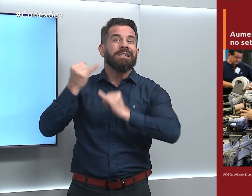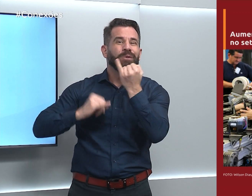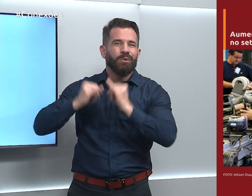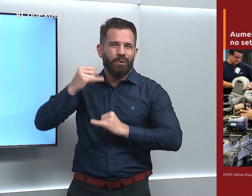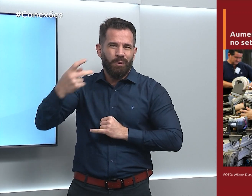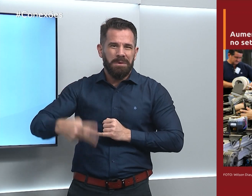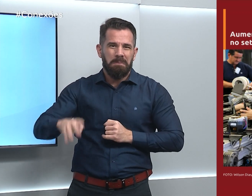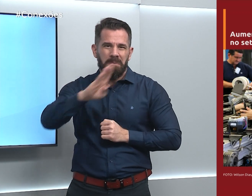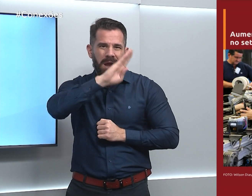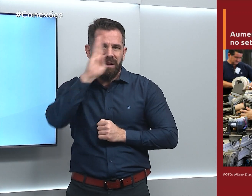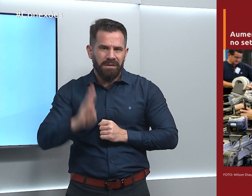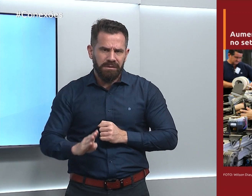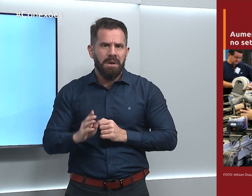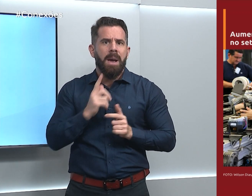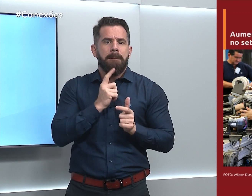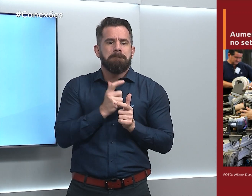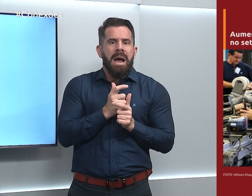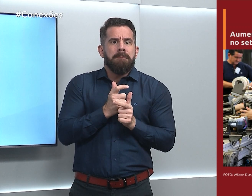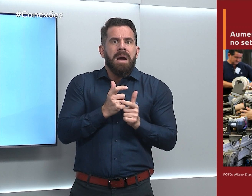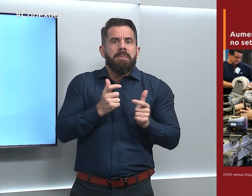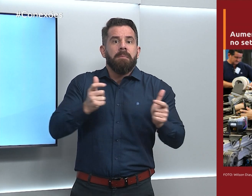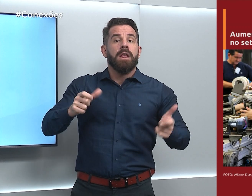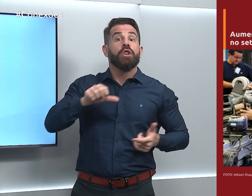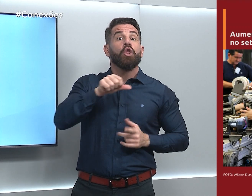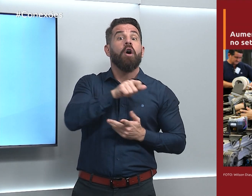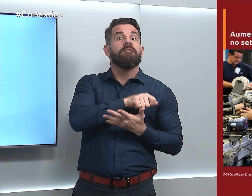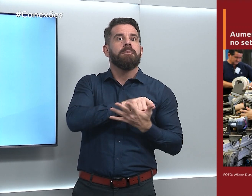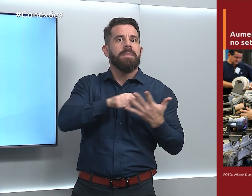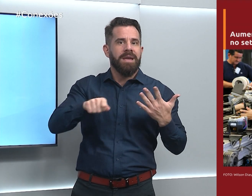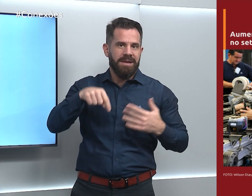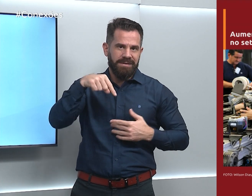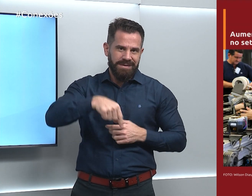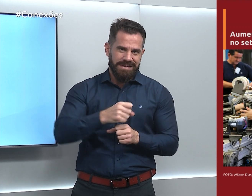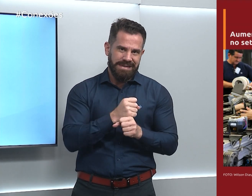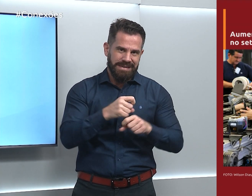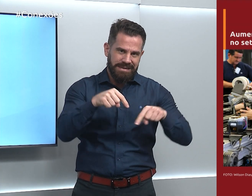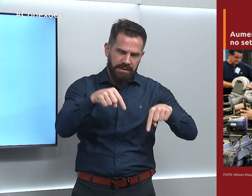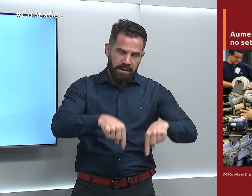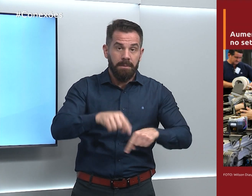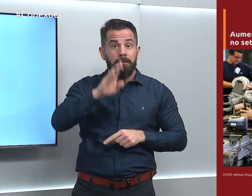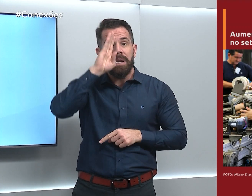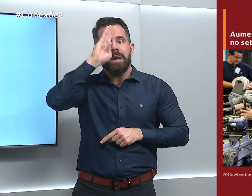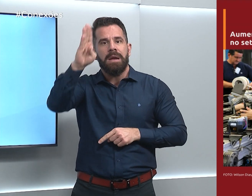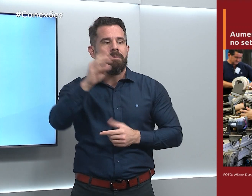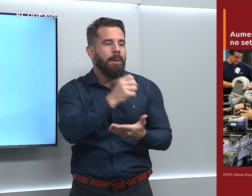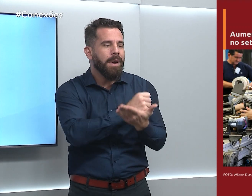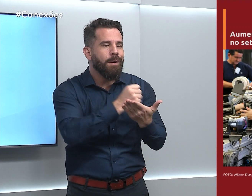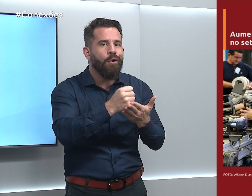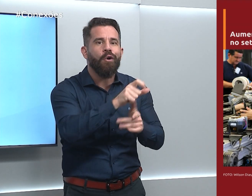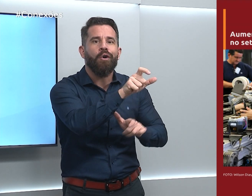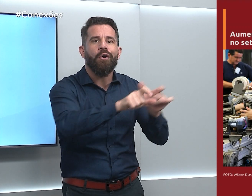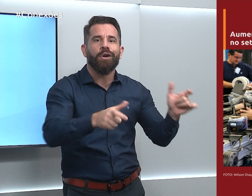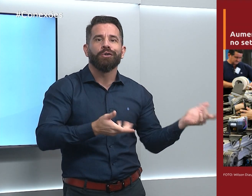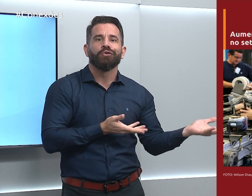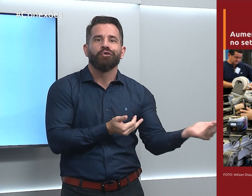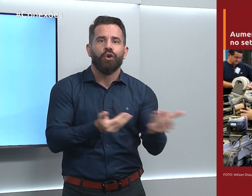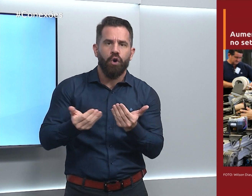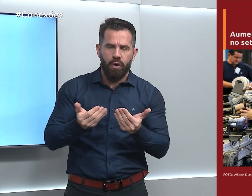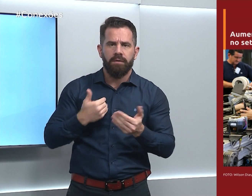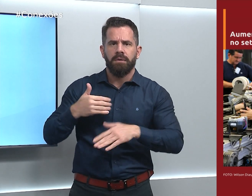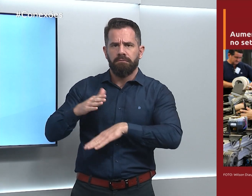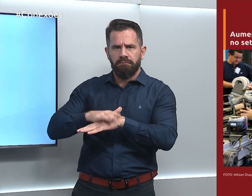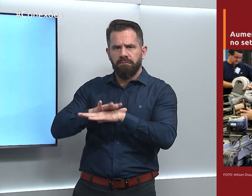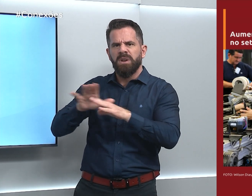expressivo nos 9 primeiros meses desse ano, com destaque para a contratação de jovens. Segundo dados do Cadastro Geral